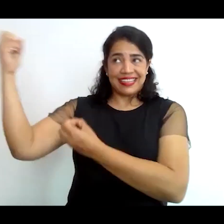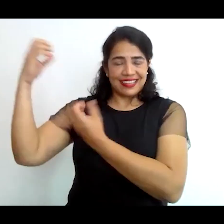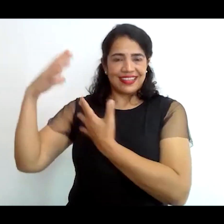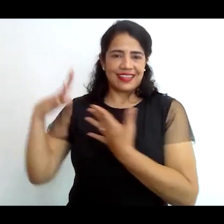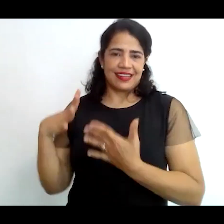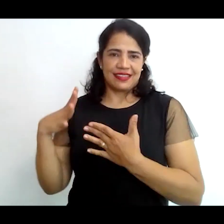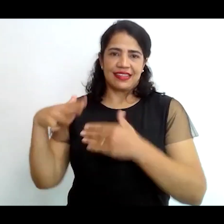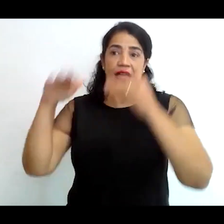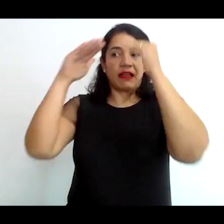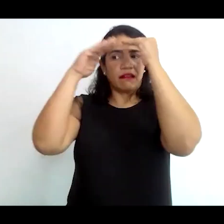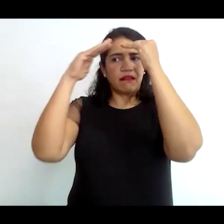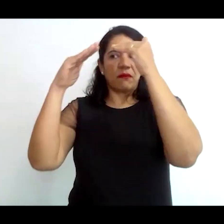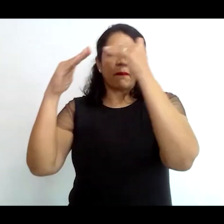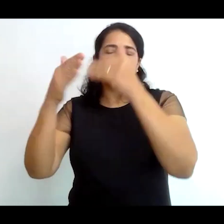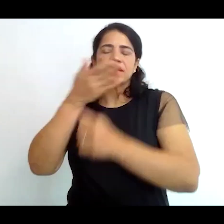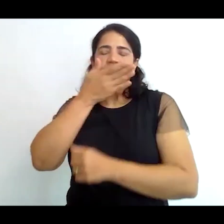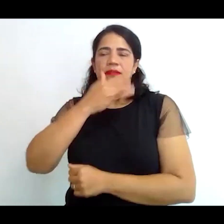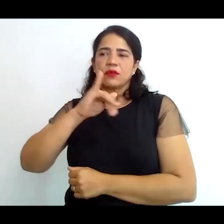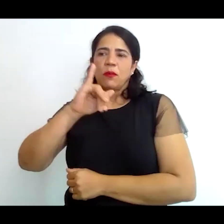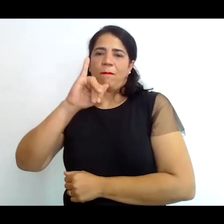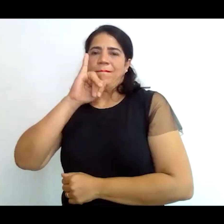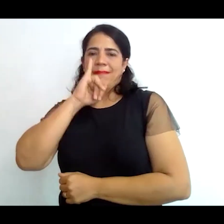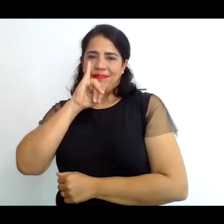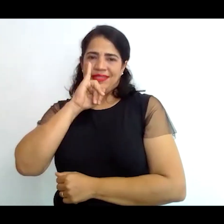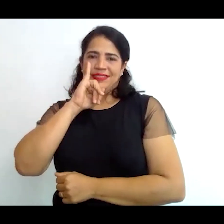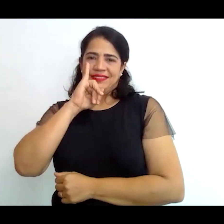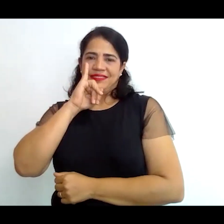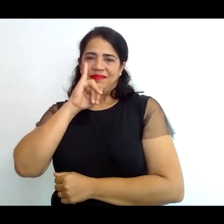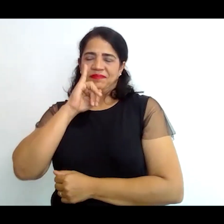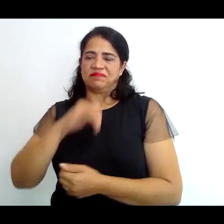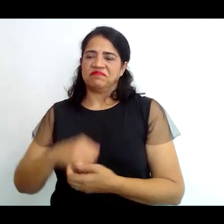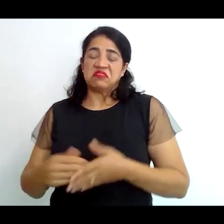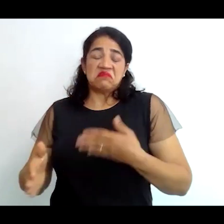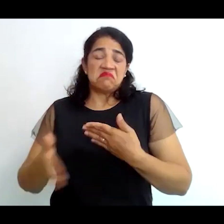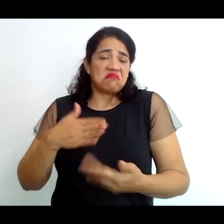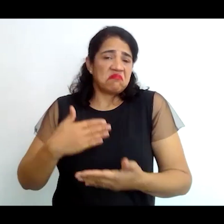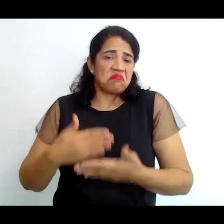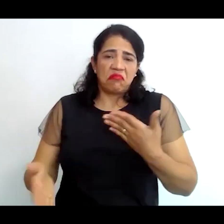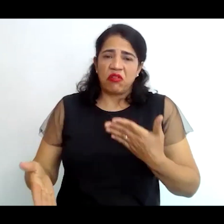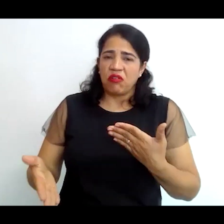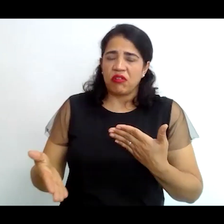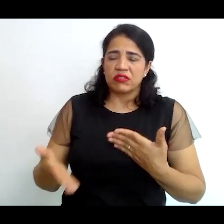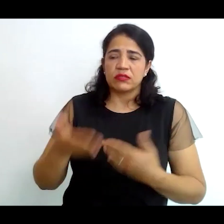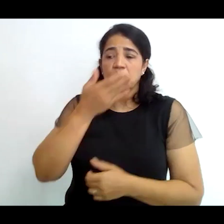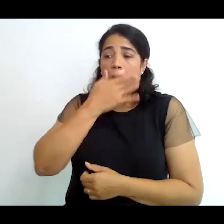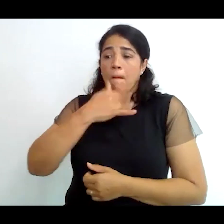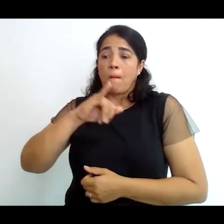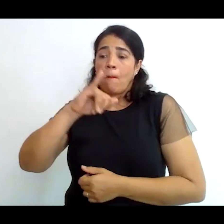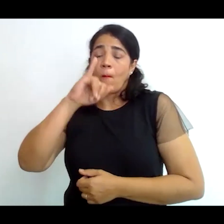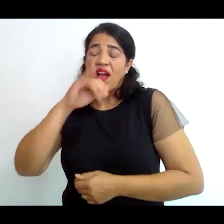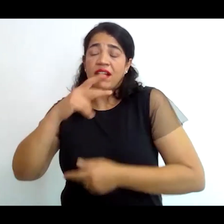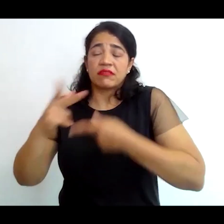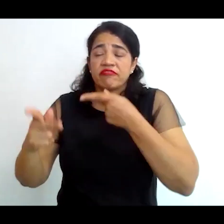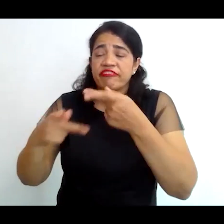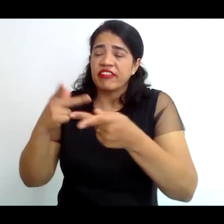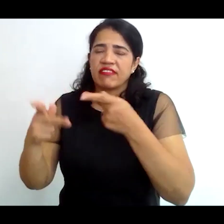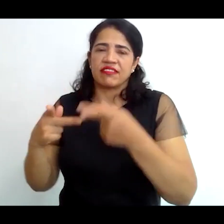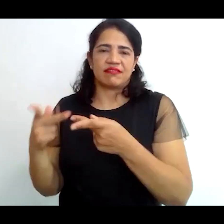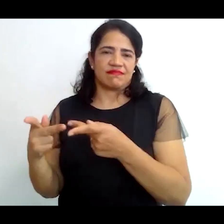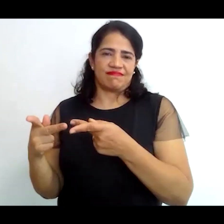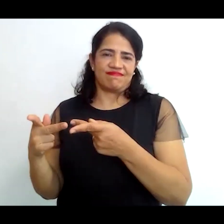independentemente como os pais são e como os pais tratam com os filhos.